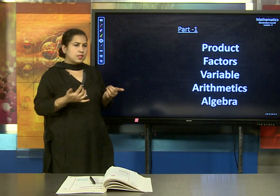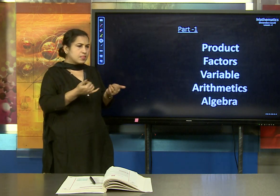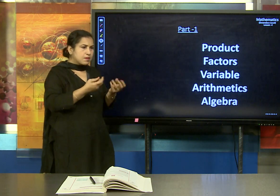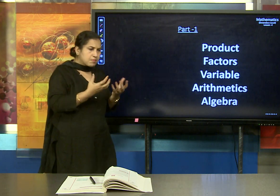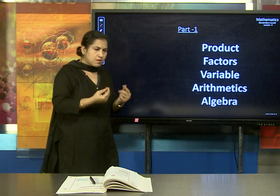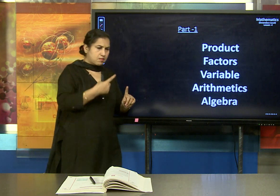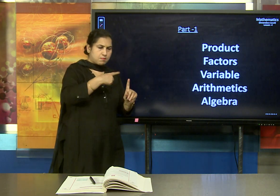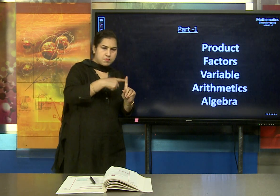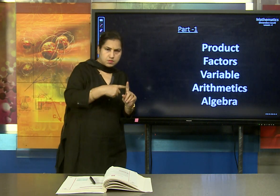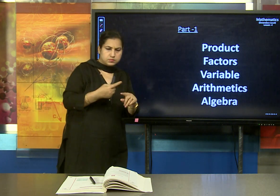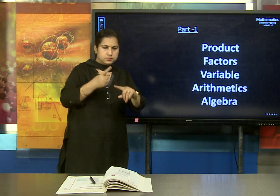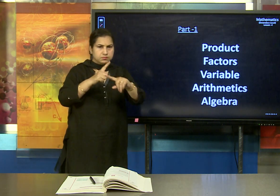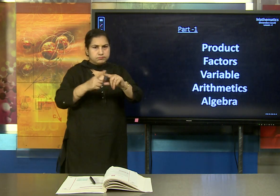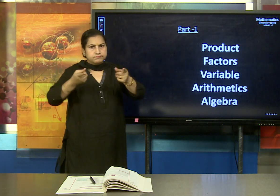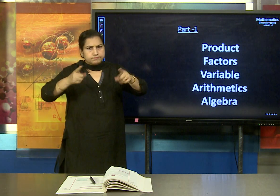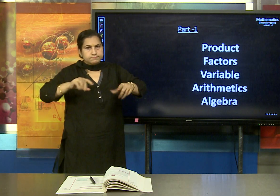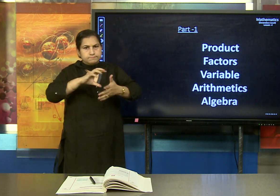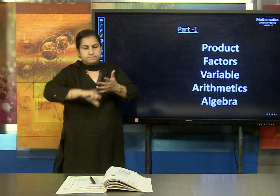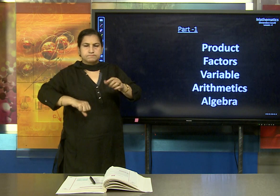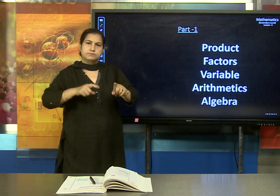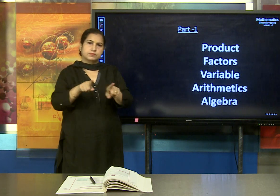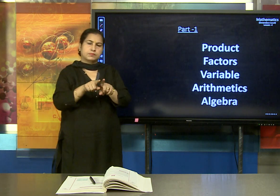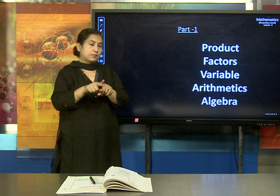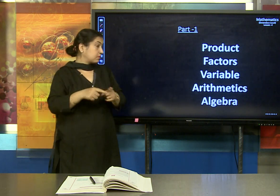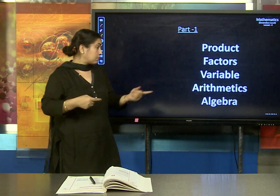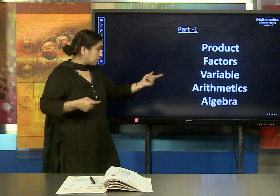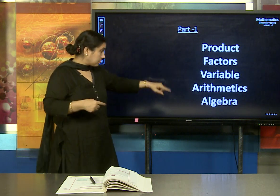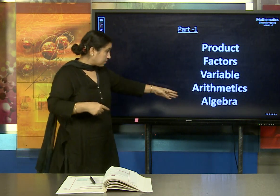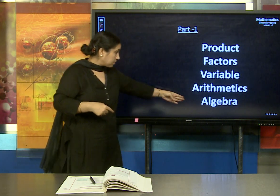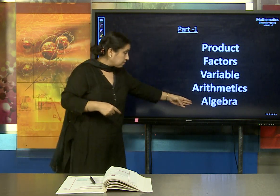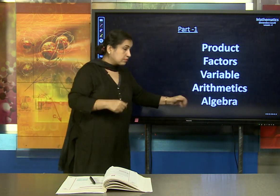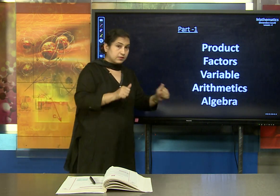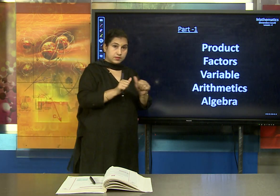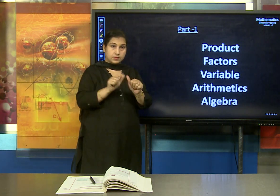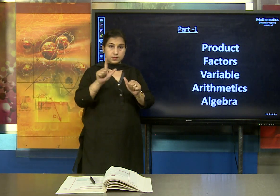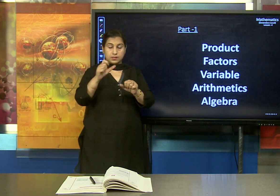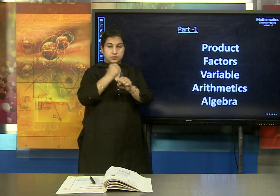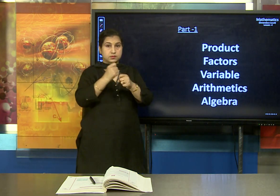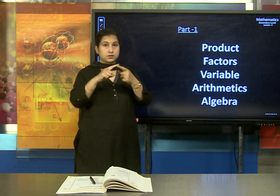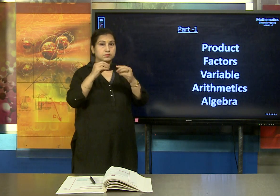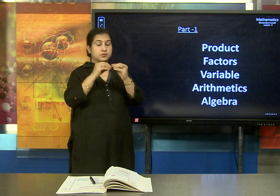जैसे हम जमा, घटा, गुणा, भाग, कुछ भी जो भी हम गणित में करते हैं वो एरिथमेटिक्स होता है। और अलजेब्रा में